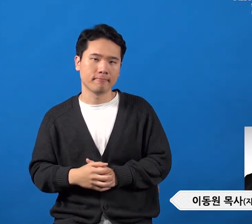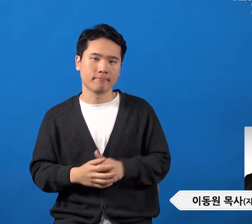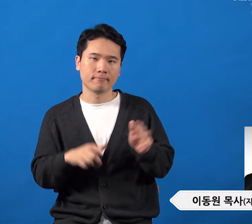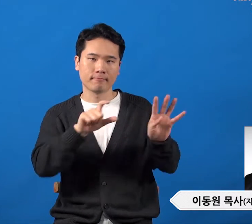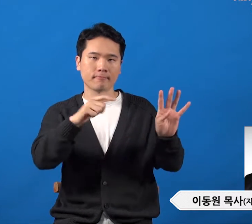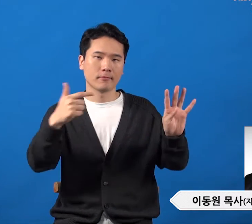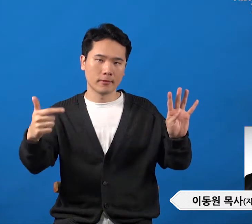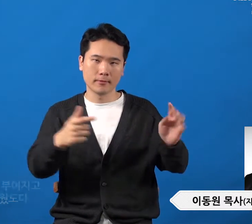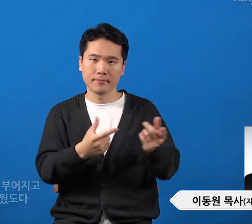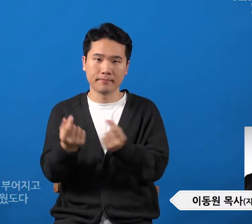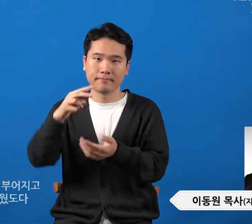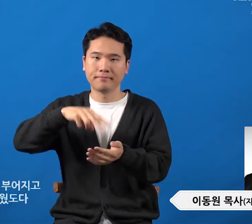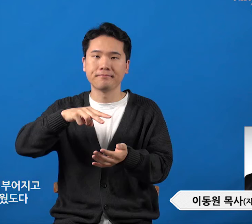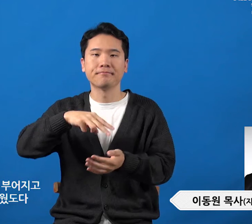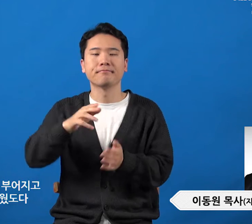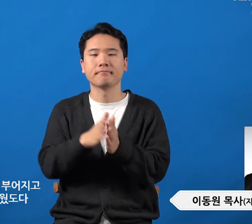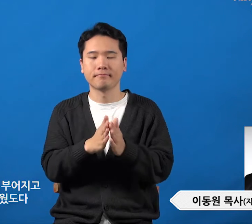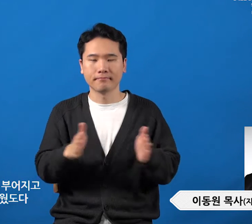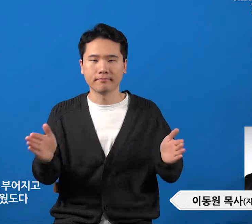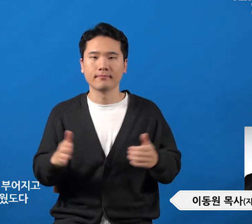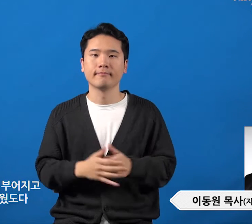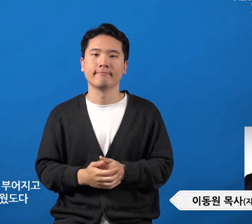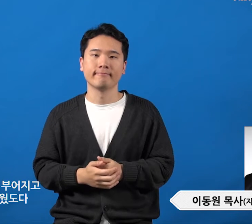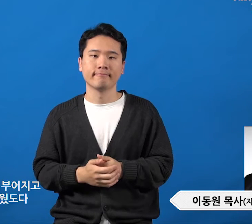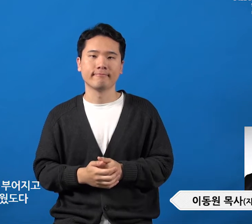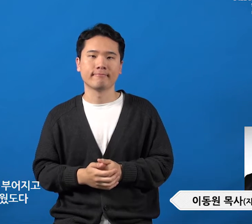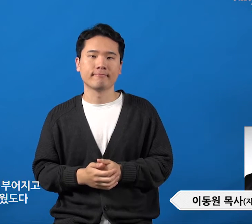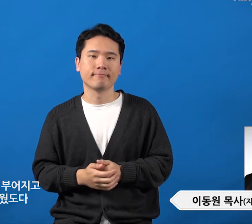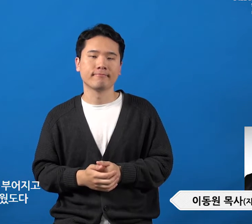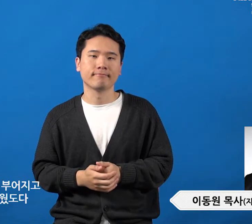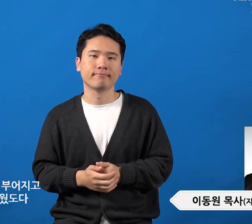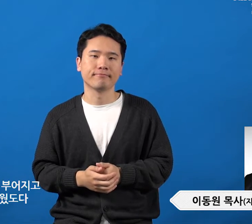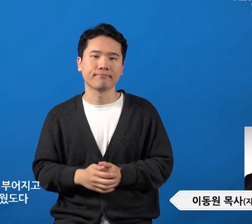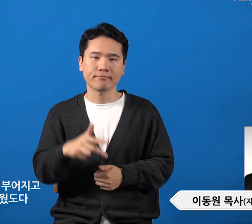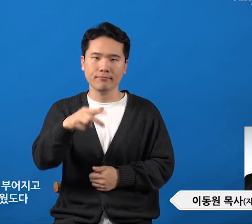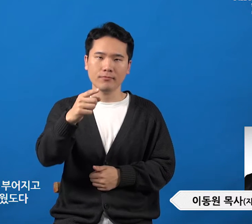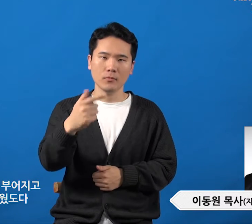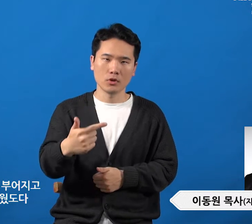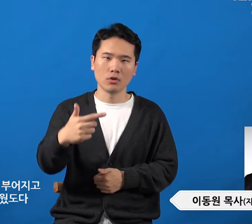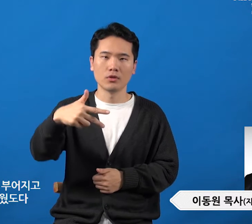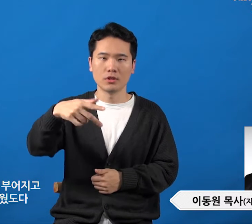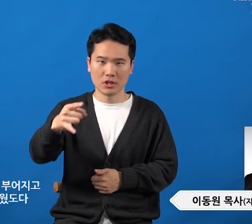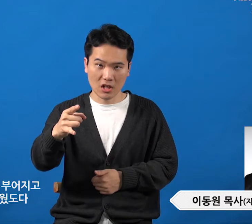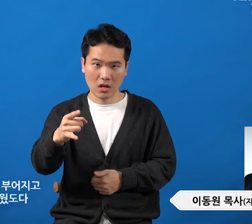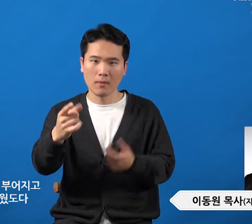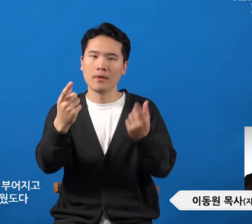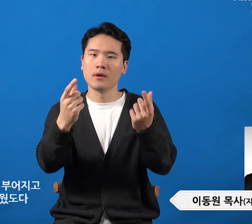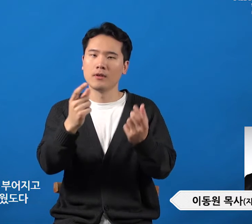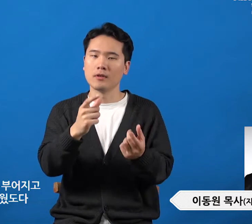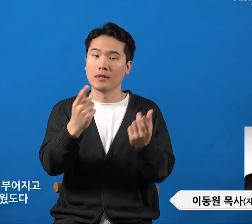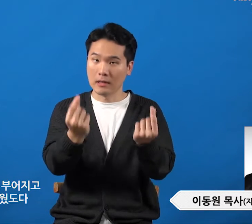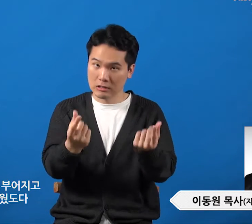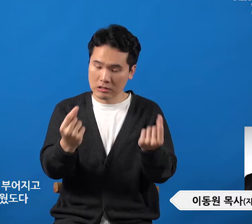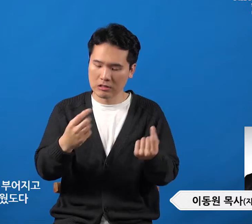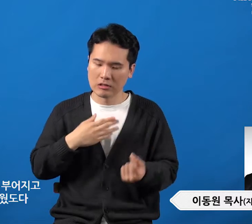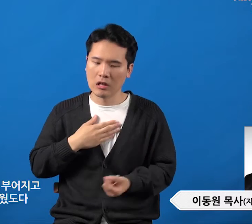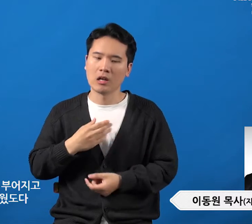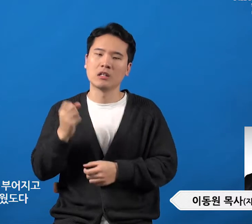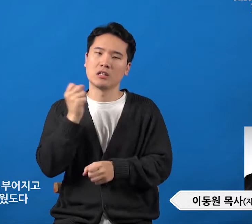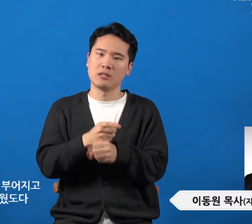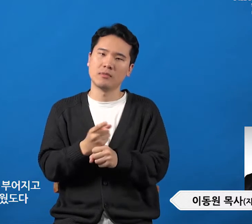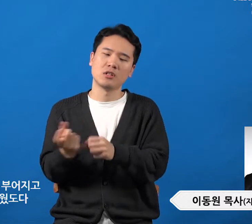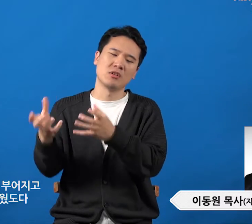4장 6절에요. 같이 읽습니다. 시작. 전제와 같이 내가 벌써 부어지고